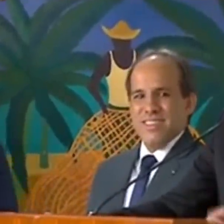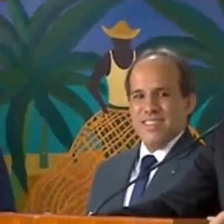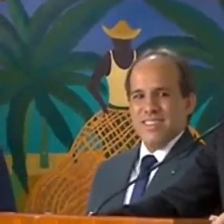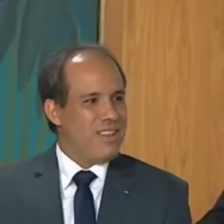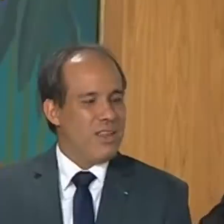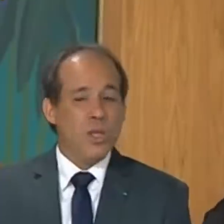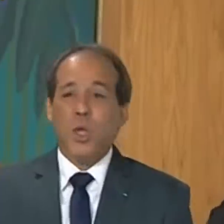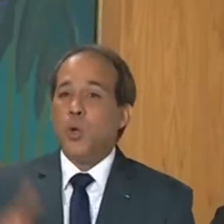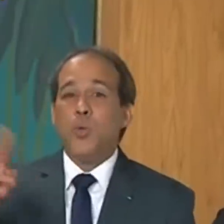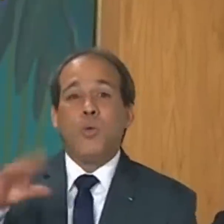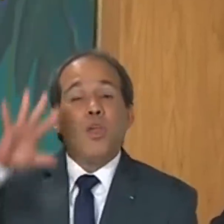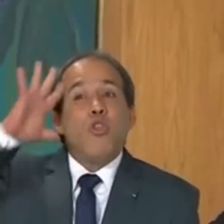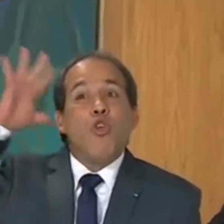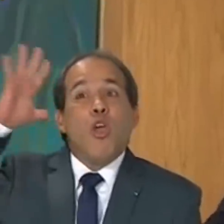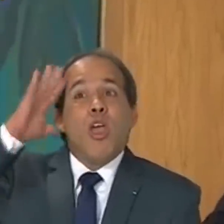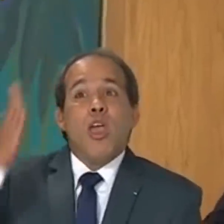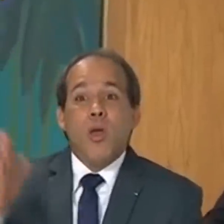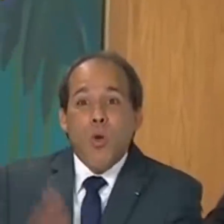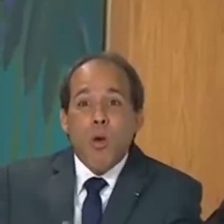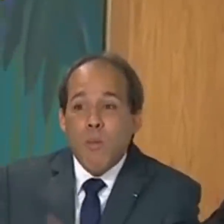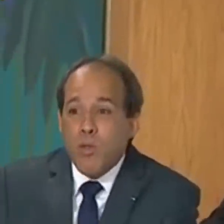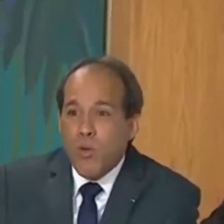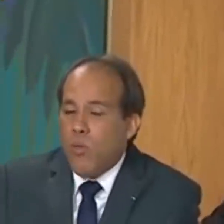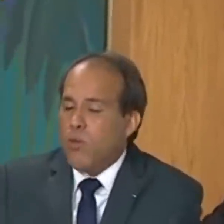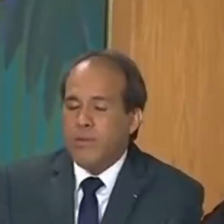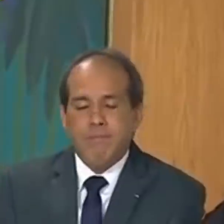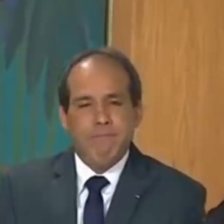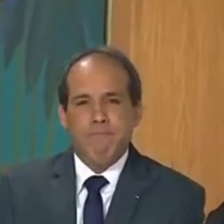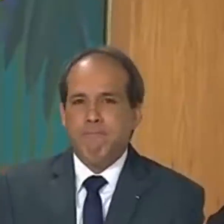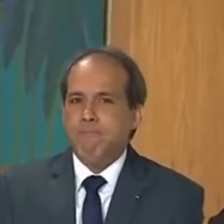Eu nunca sonhei com esse momento.